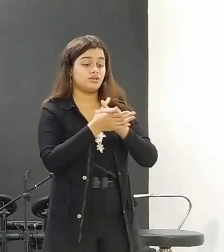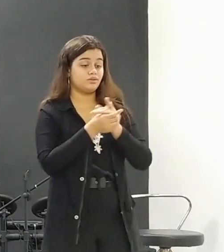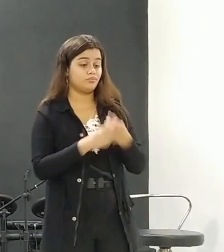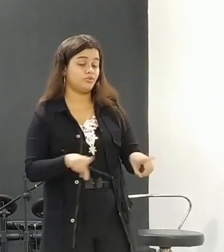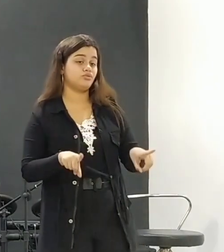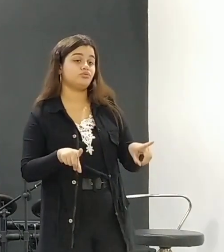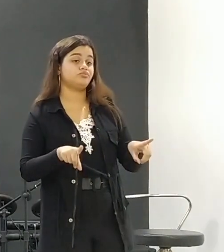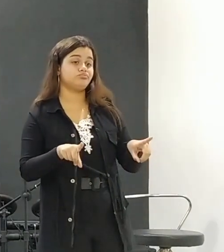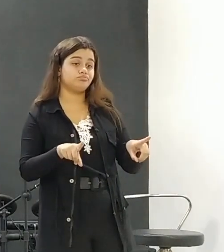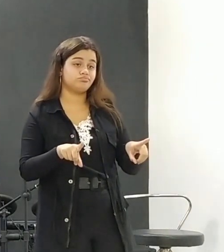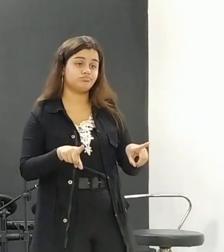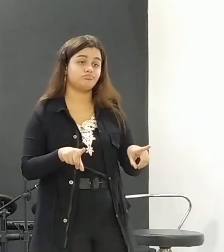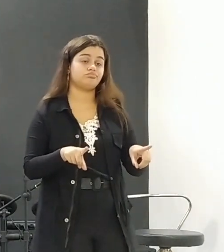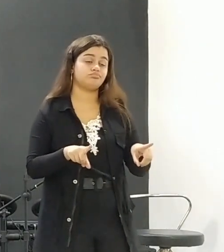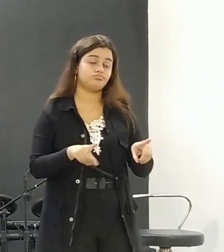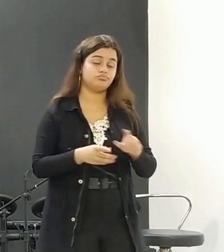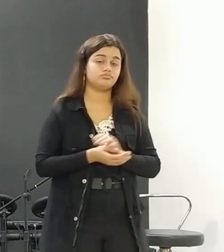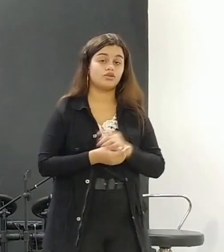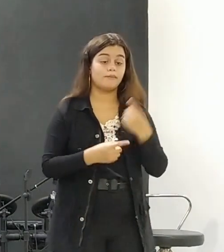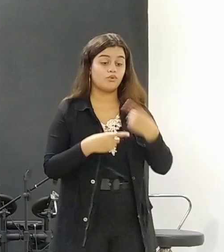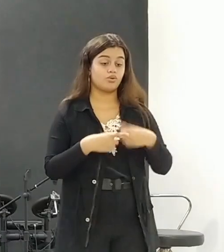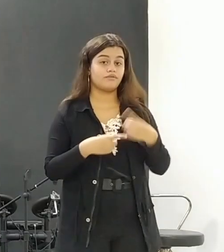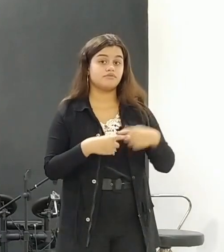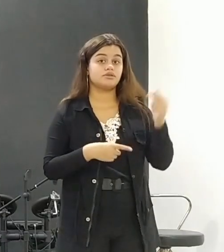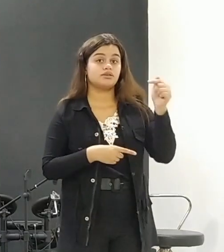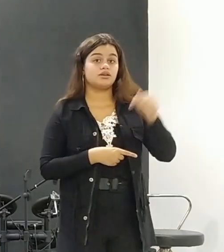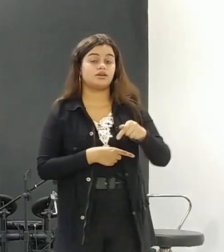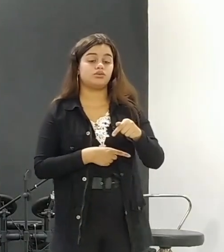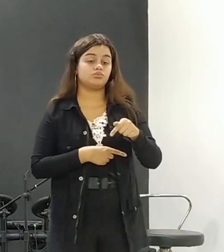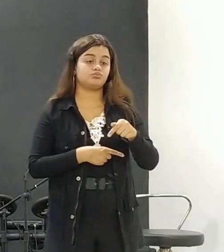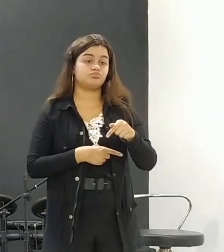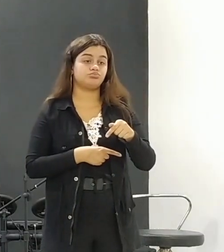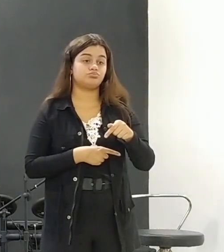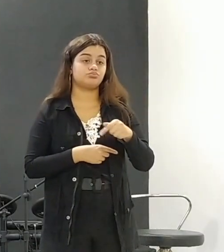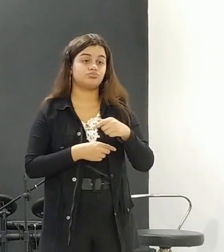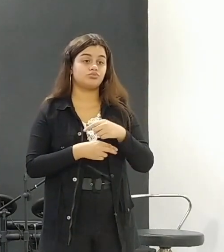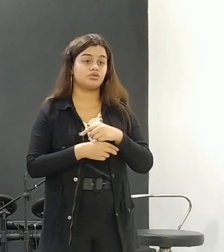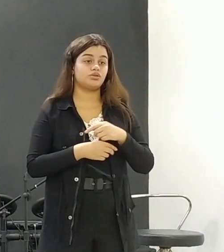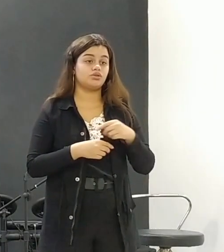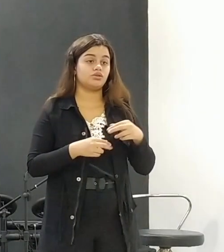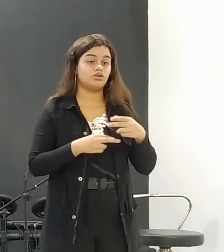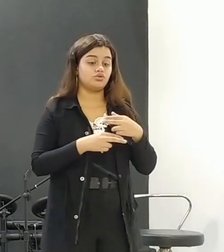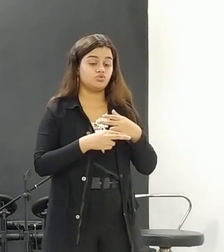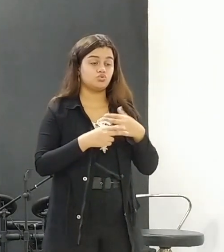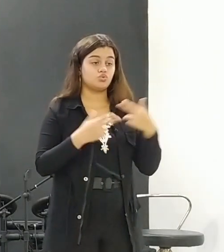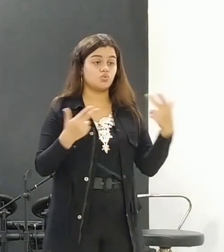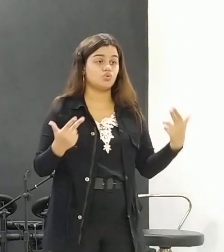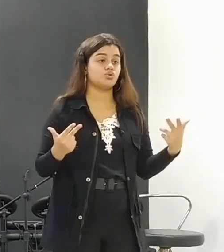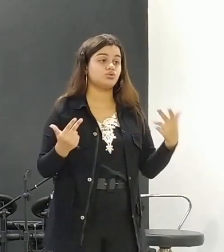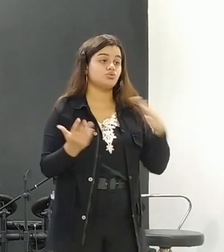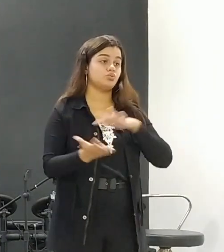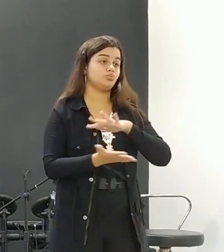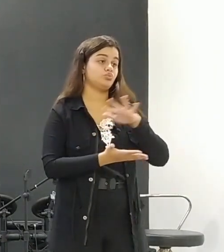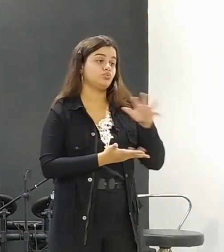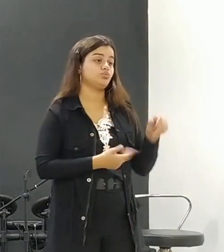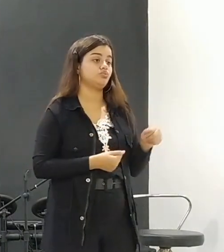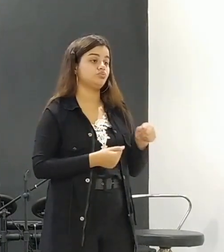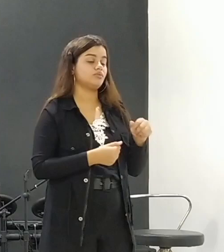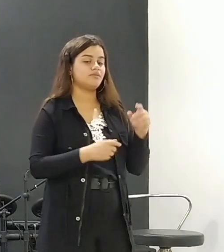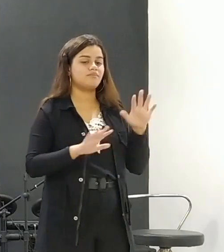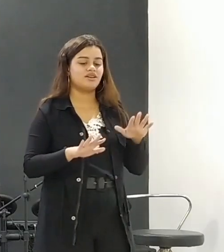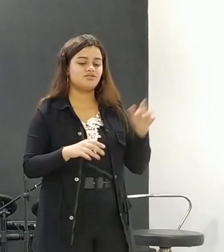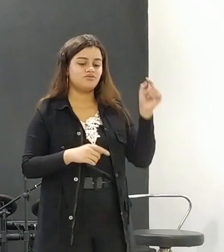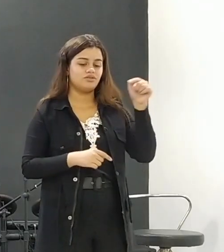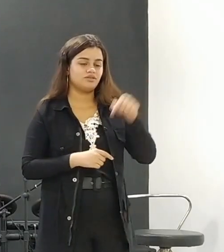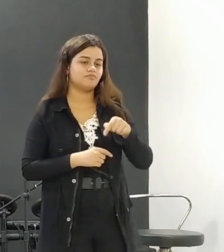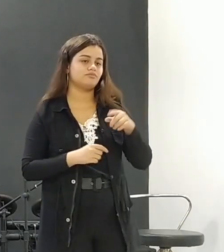separando, pessoas já separadas, porque vieram disso que está vivendo o mundo, mas vieram para cá e tiveram um encontro com